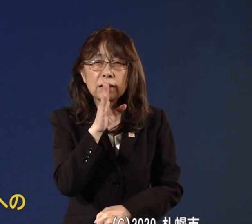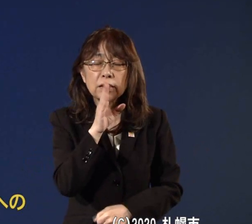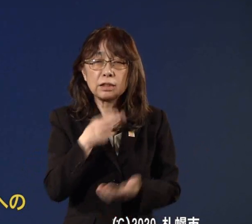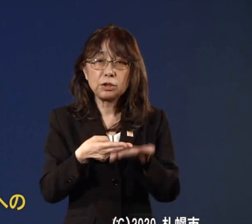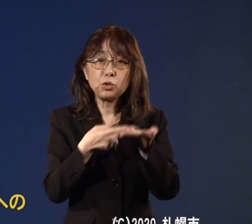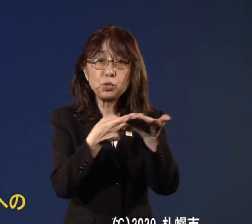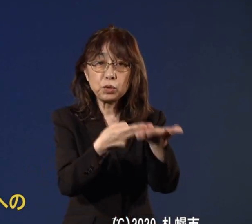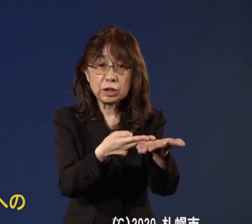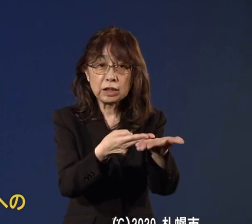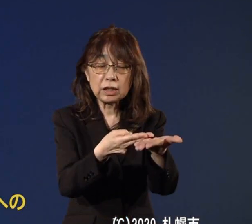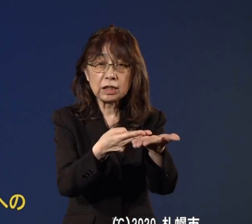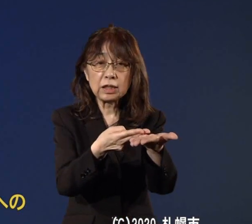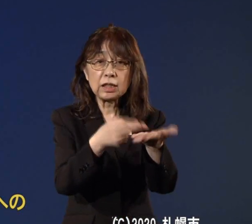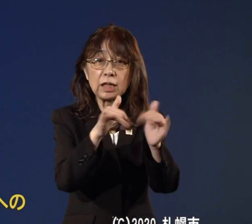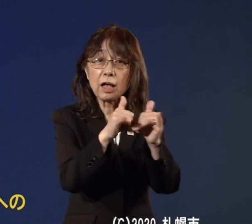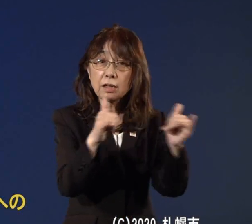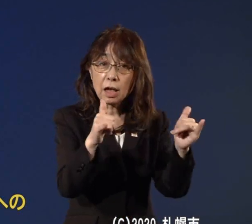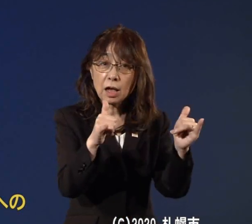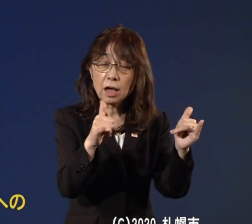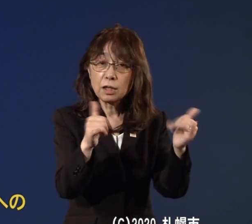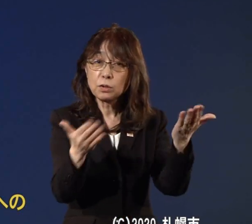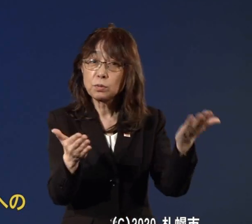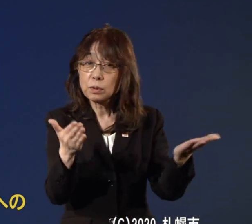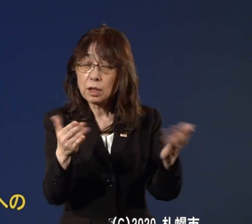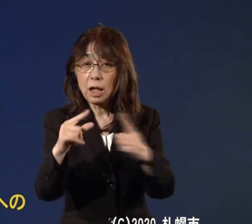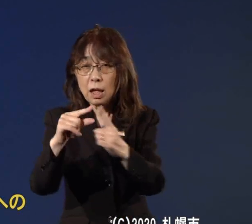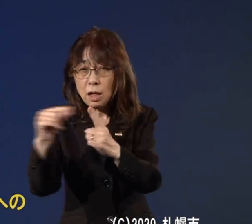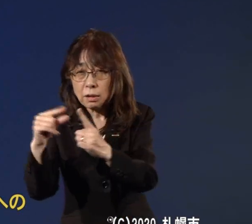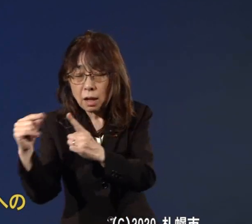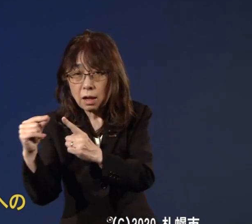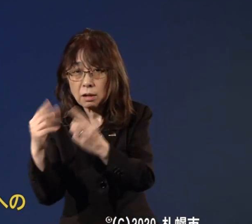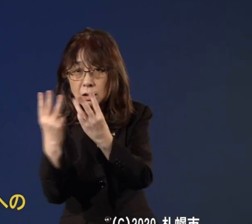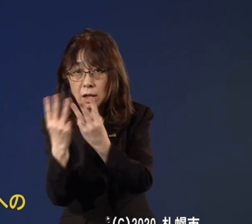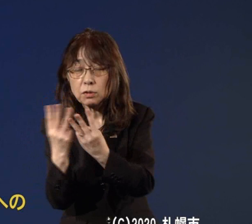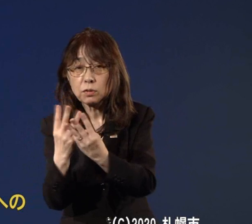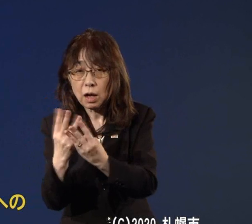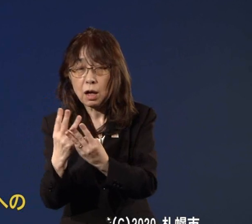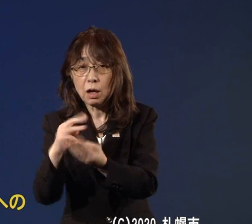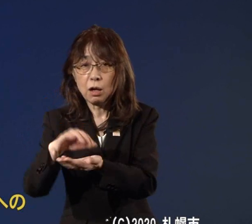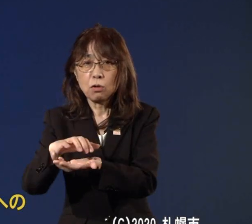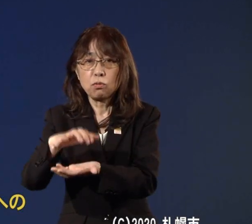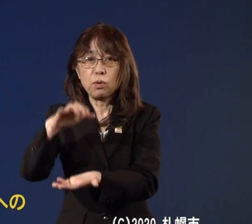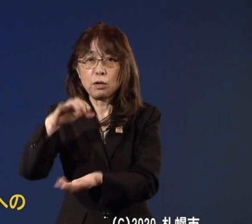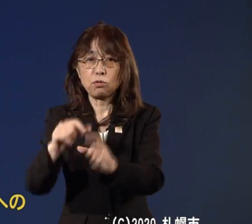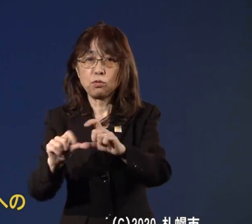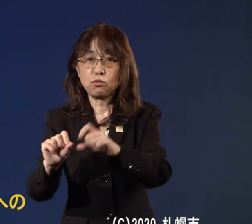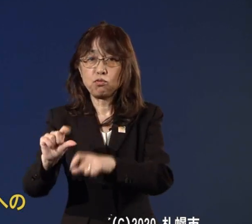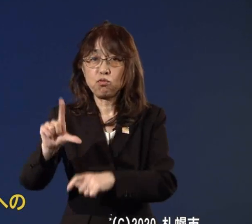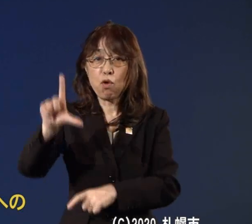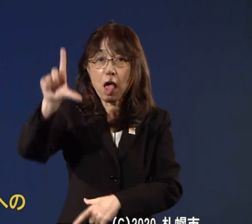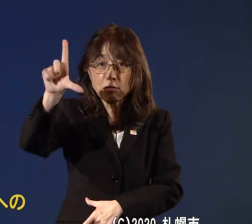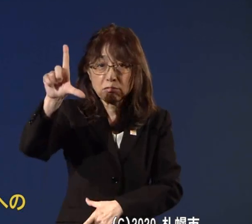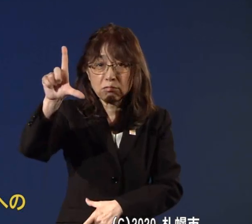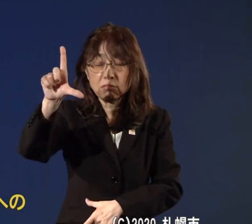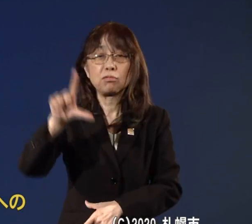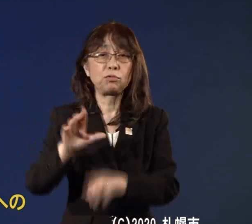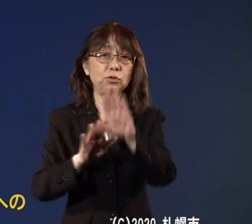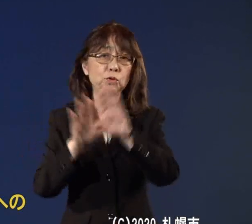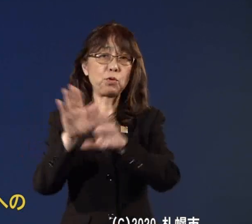方よりも検体採取の数が増えているという増えるという状況がございますのでこの